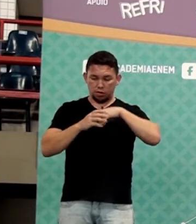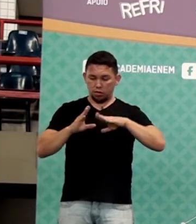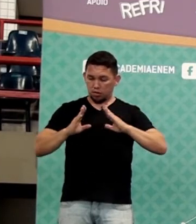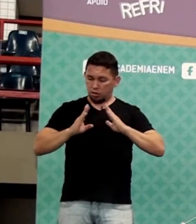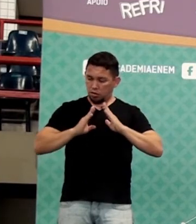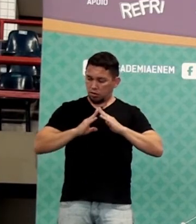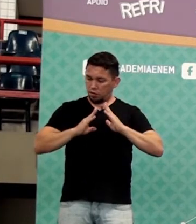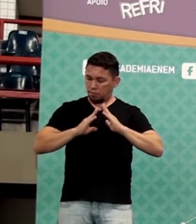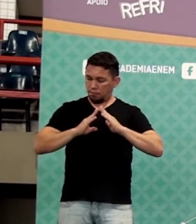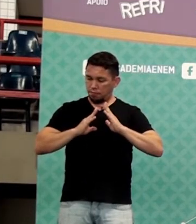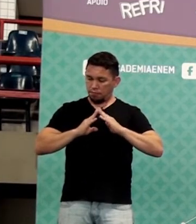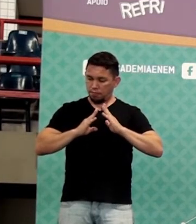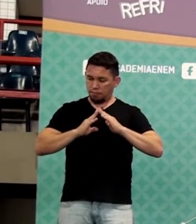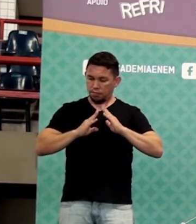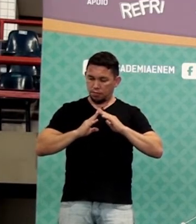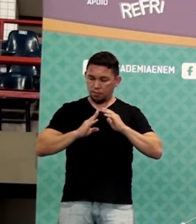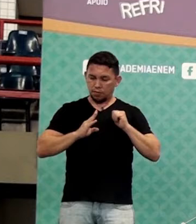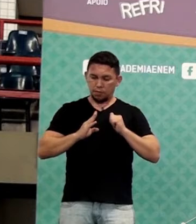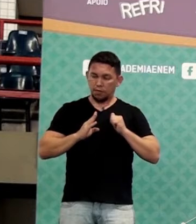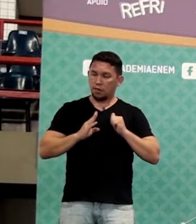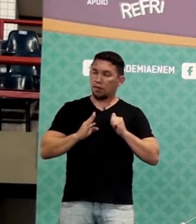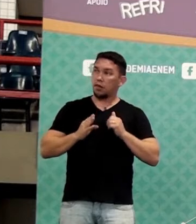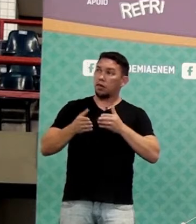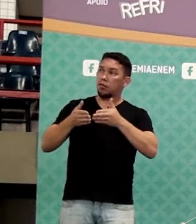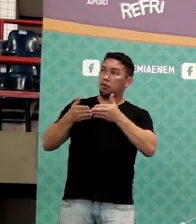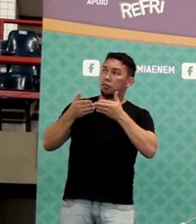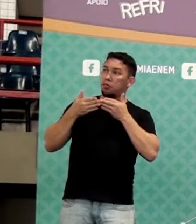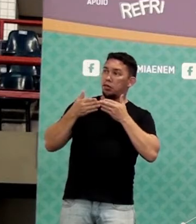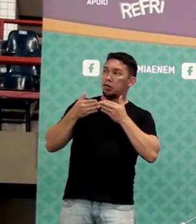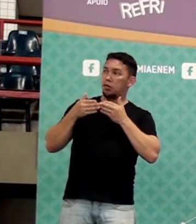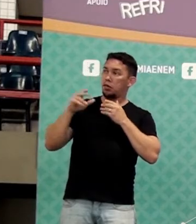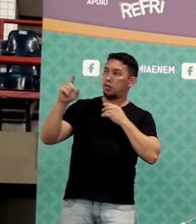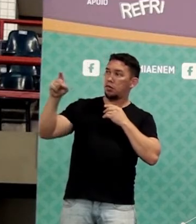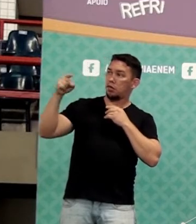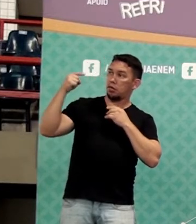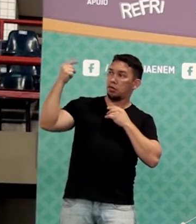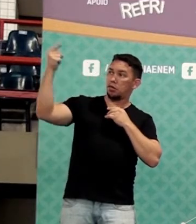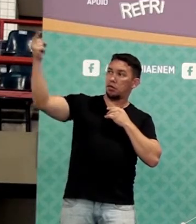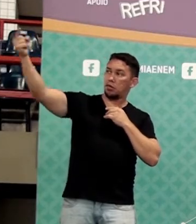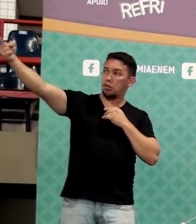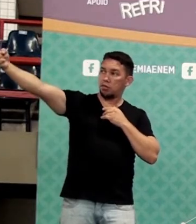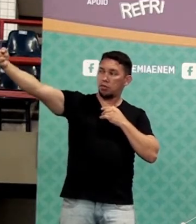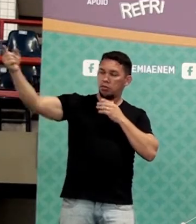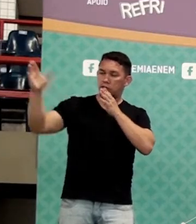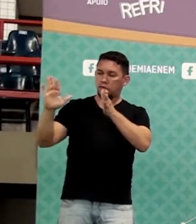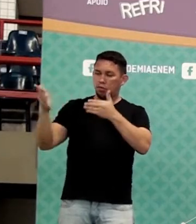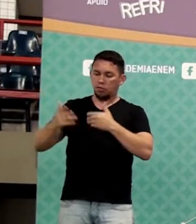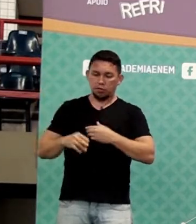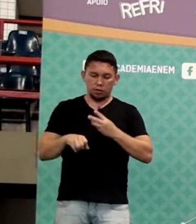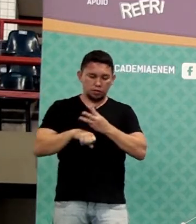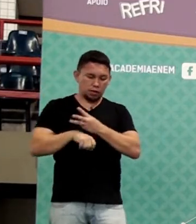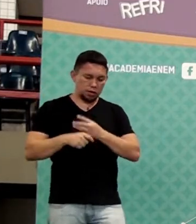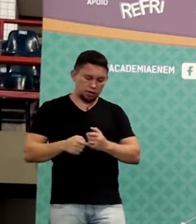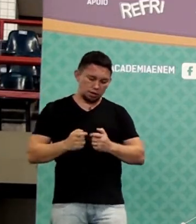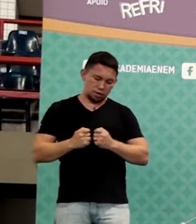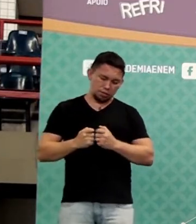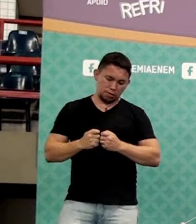casa, você quer pedir uma coisa a alguém que está no outro quarto e você manda uma mensagem pelo